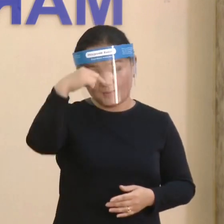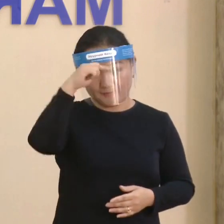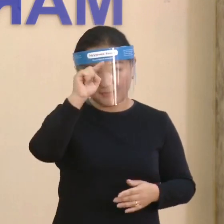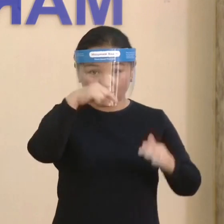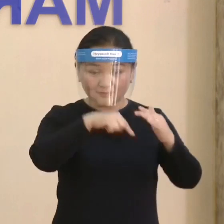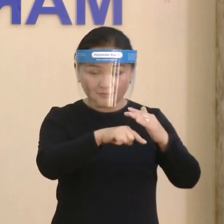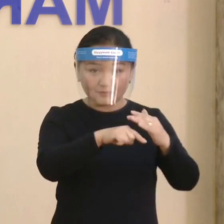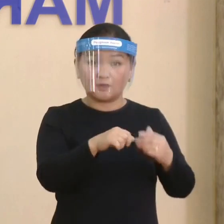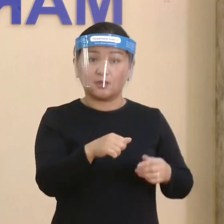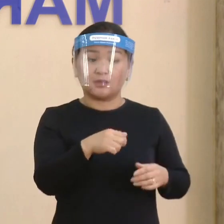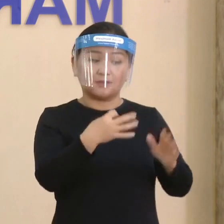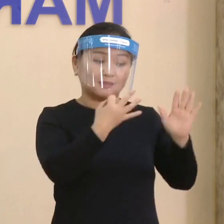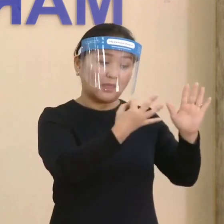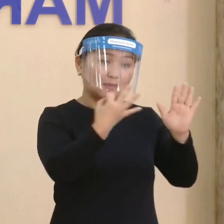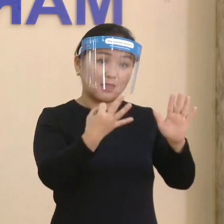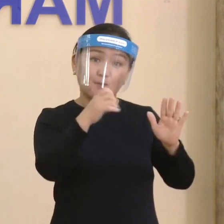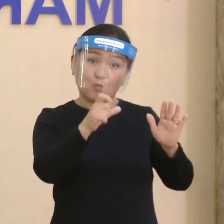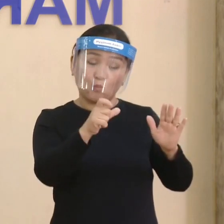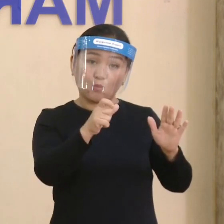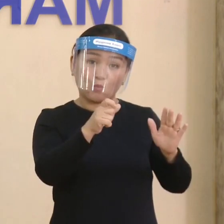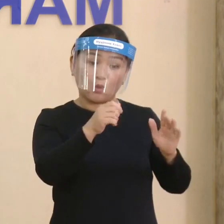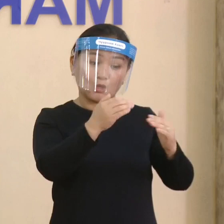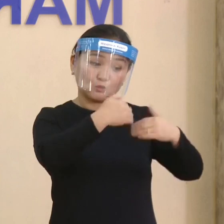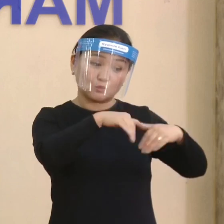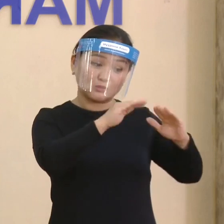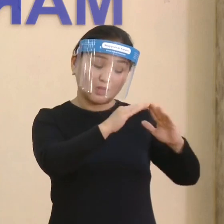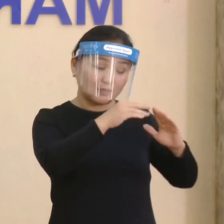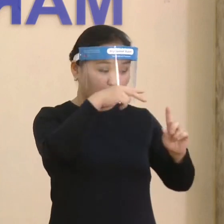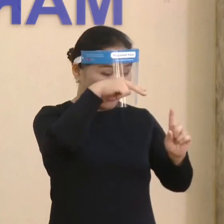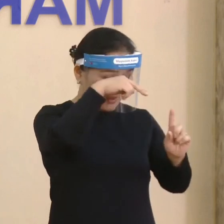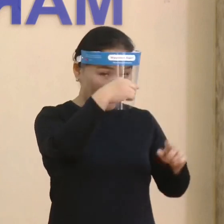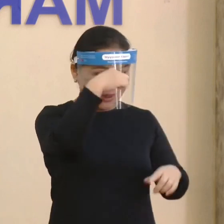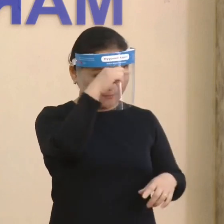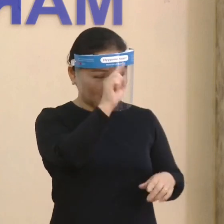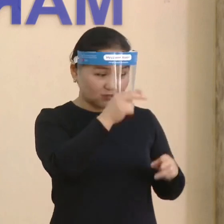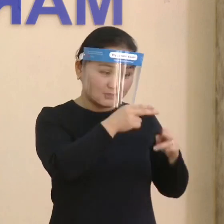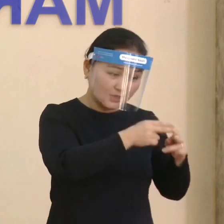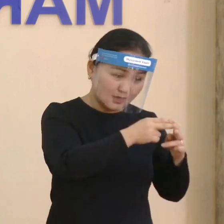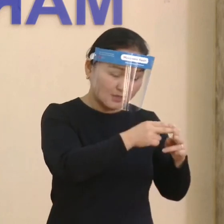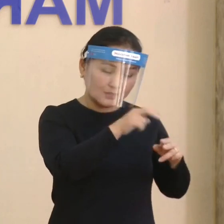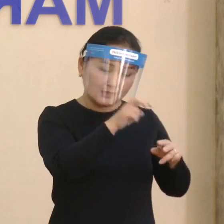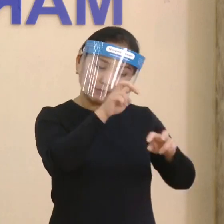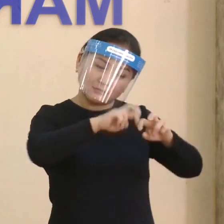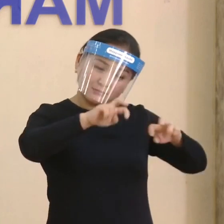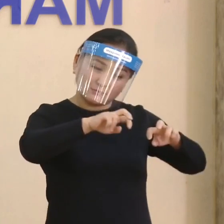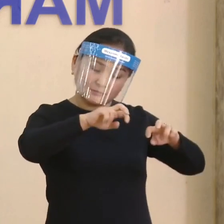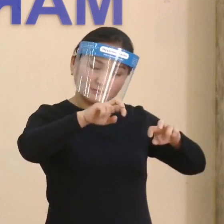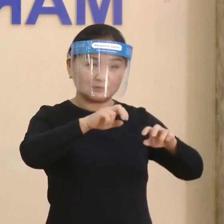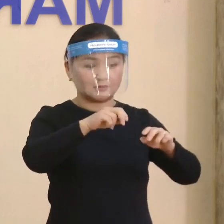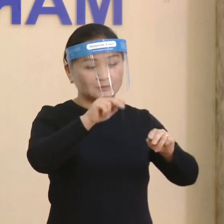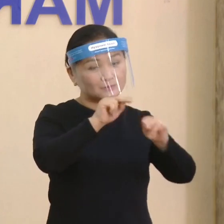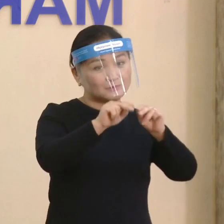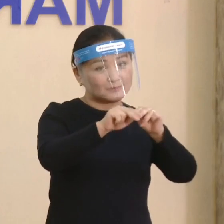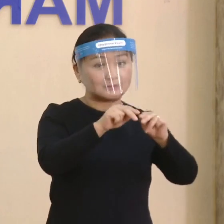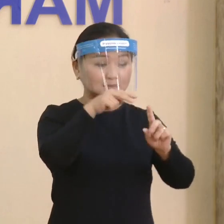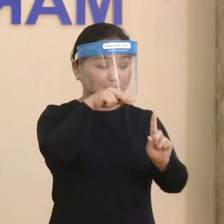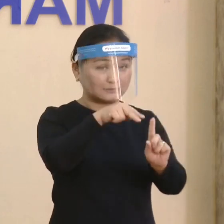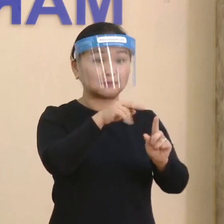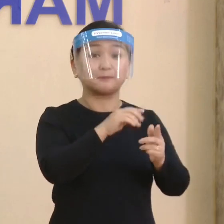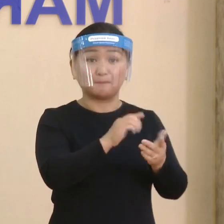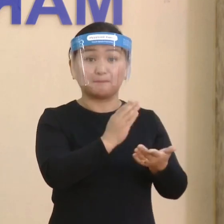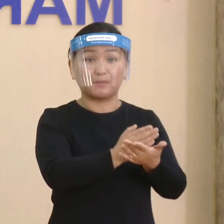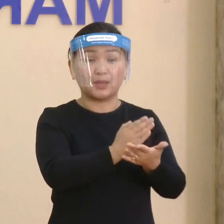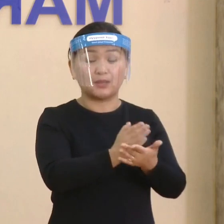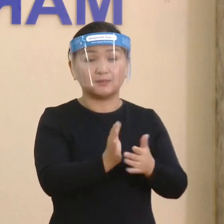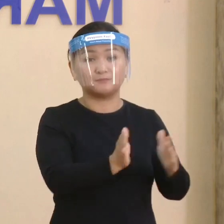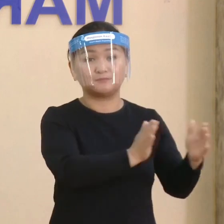клиникэд 88 хүн бол тусгаарлагдсан эмчилгээ, танд судалгаа ажиглалтанд байна. За ер